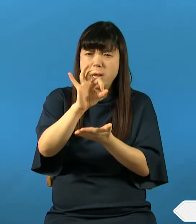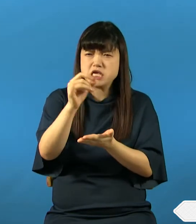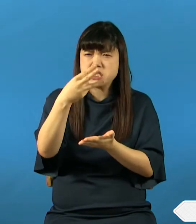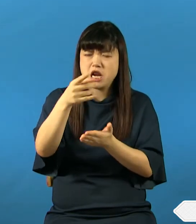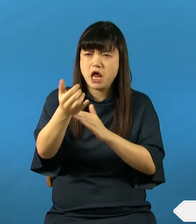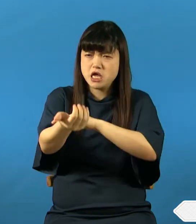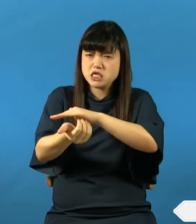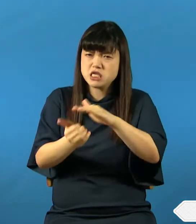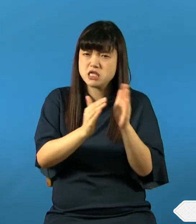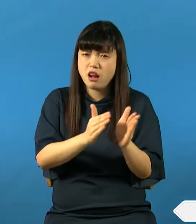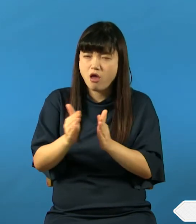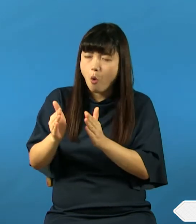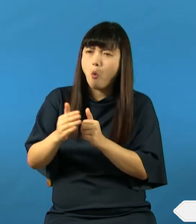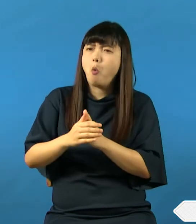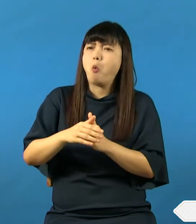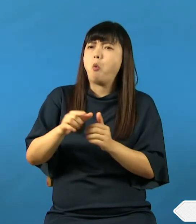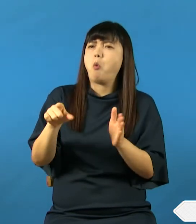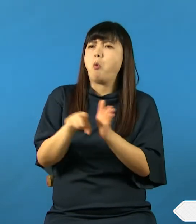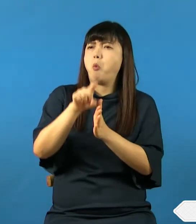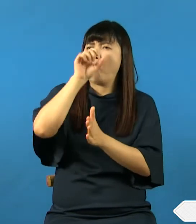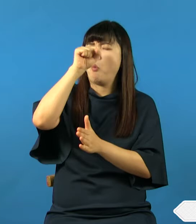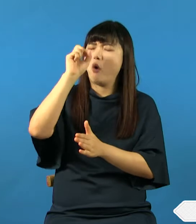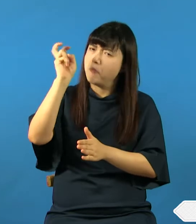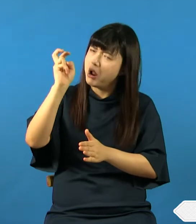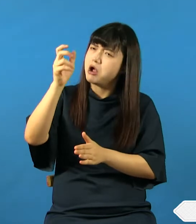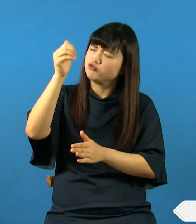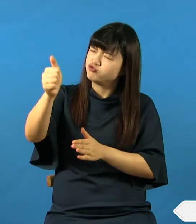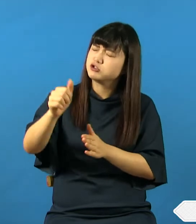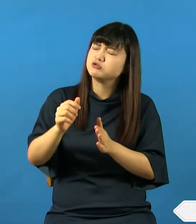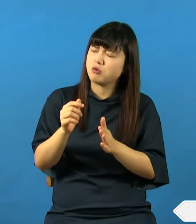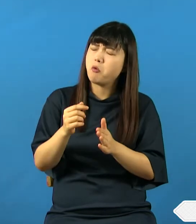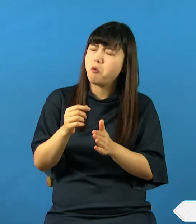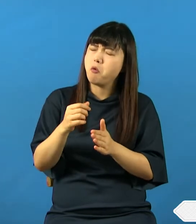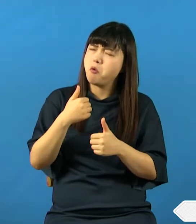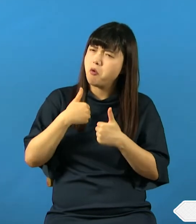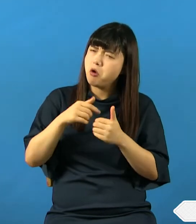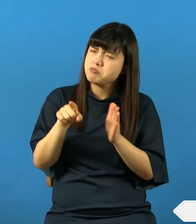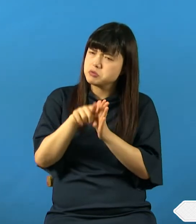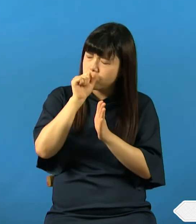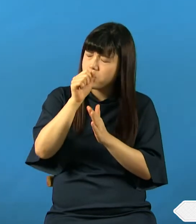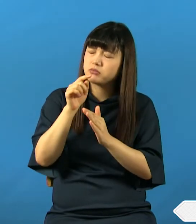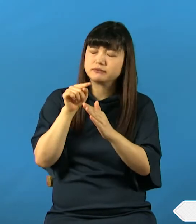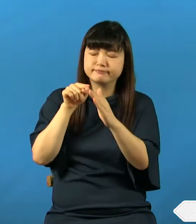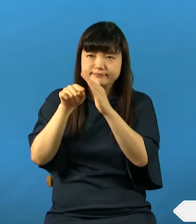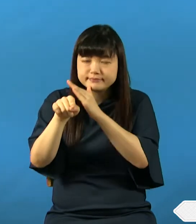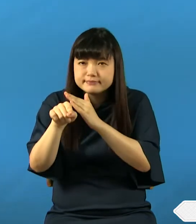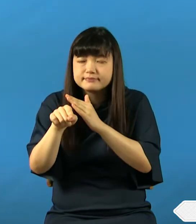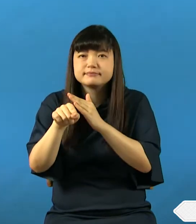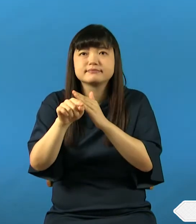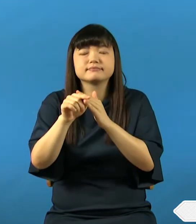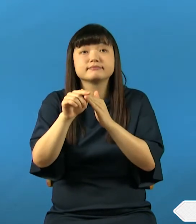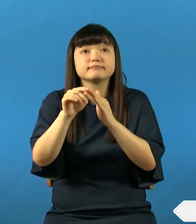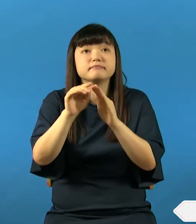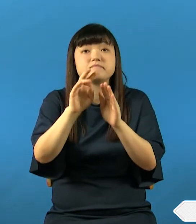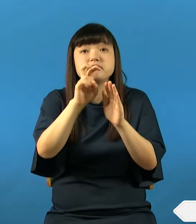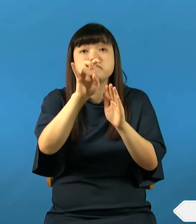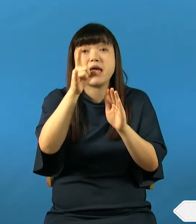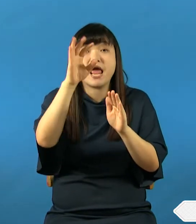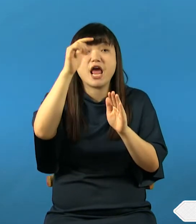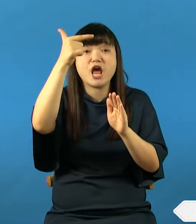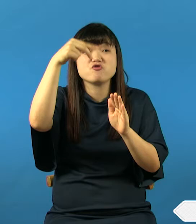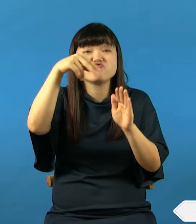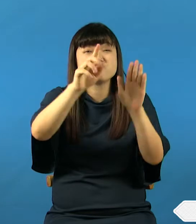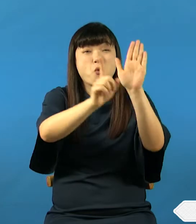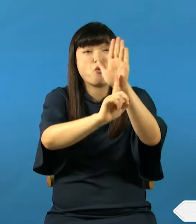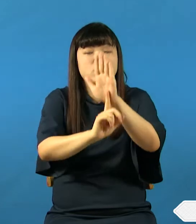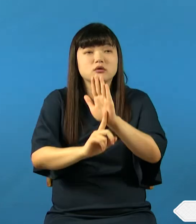이야, 주인이 신앙이 좋은 사람인 모양이다. 여호와 이레. 반가워서 안에 들어가 봤더니 벽면에 메뉴를